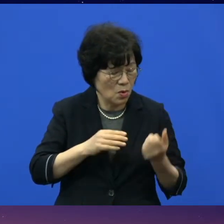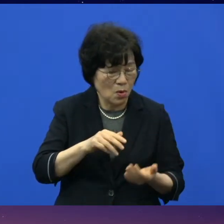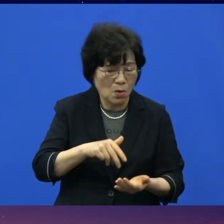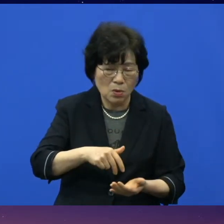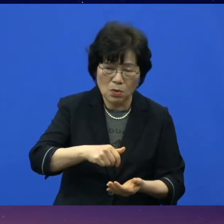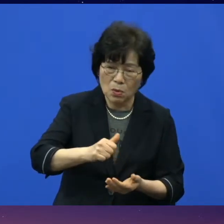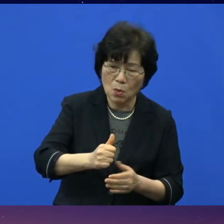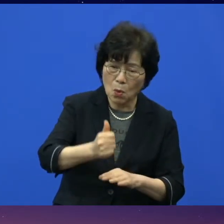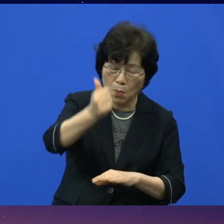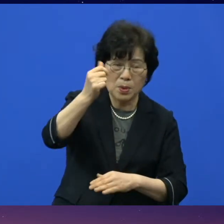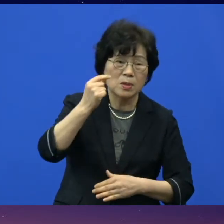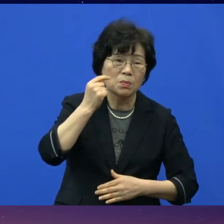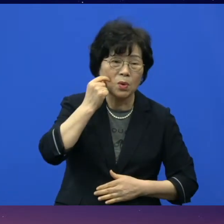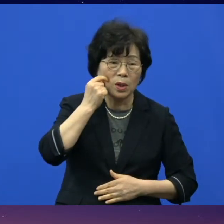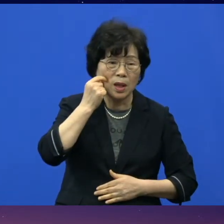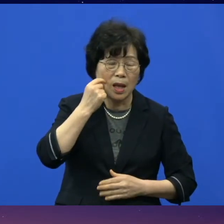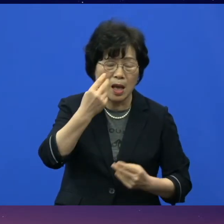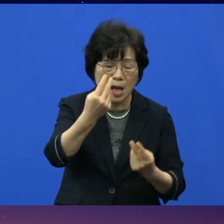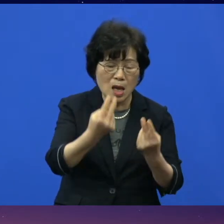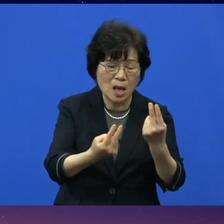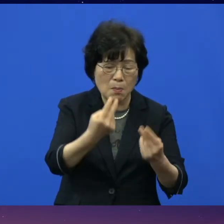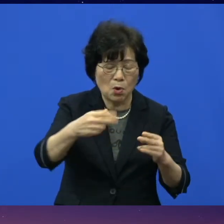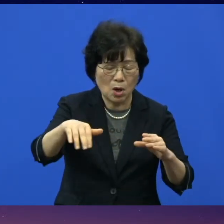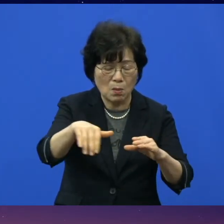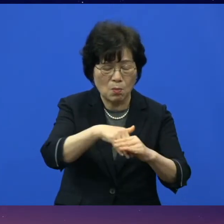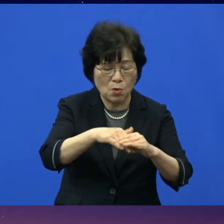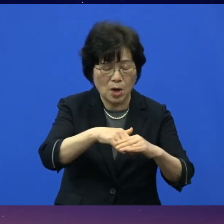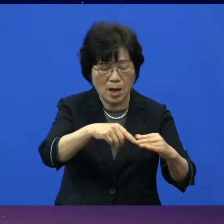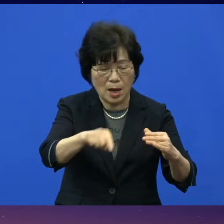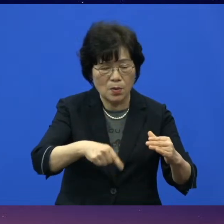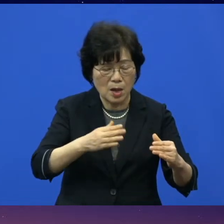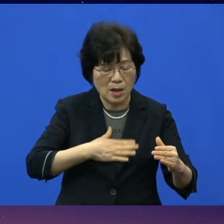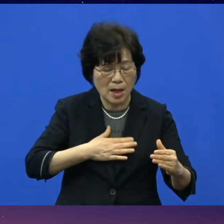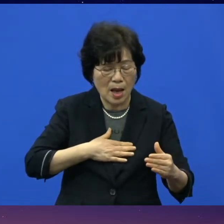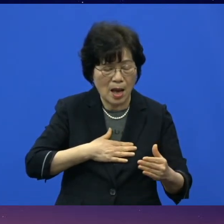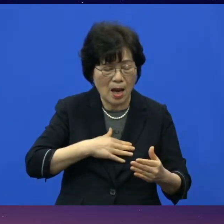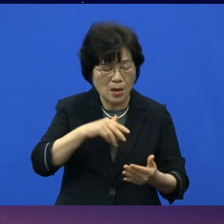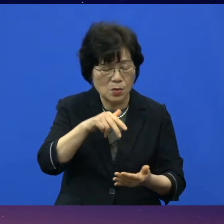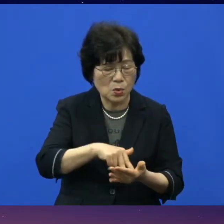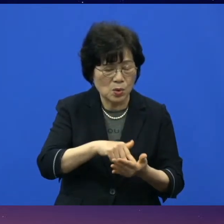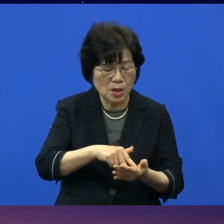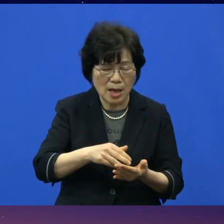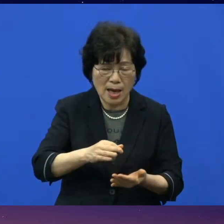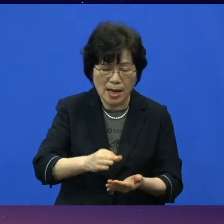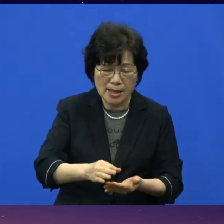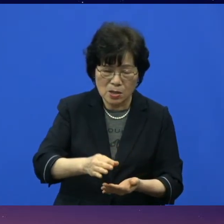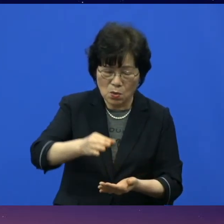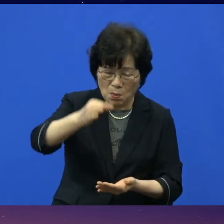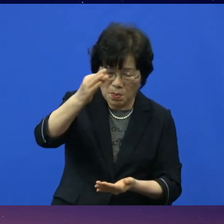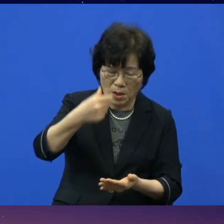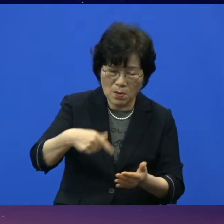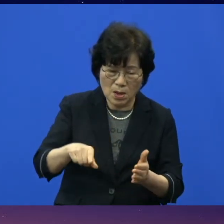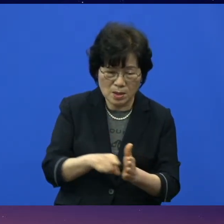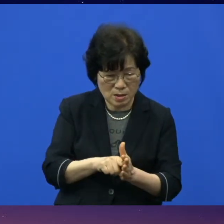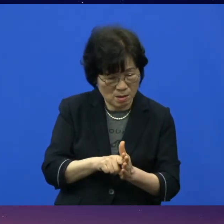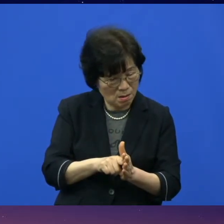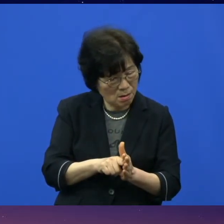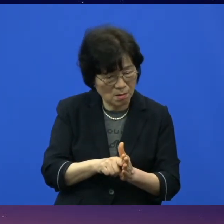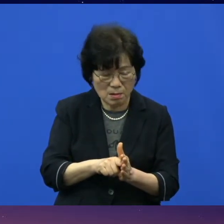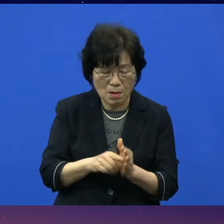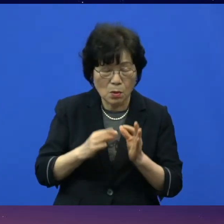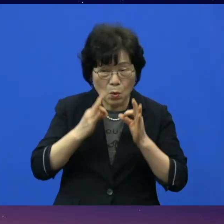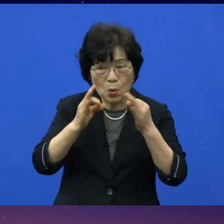여러분, 이 비교하는 문화 속에서 내가 아무리 내 존재의 가치를 높이기 위해서 별짓을 다 해도 나보다 더 나은 사람이 또 나타나잖아요.